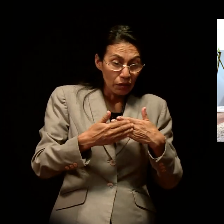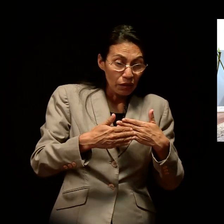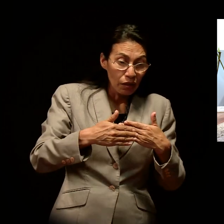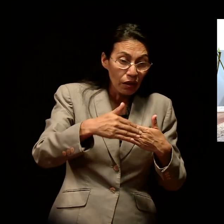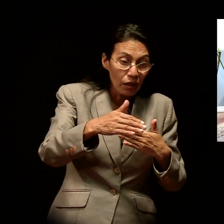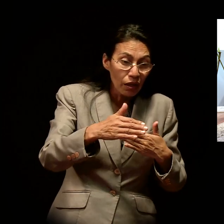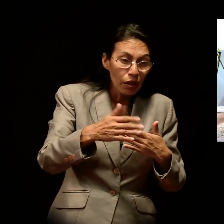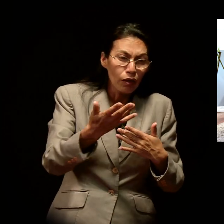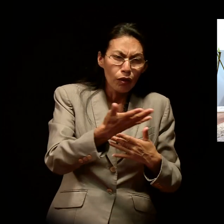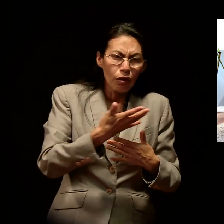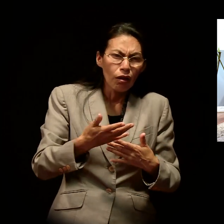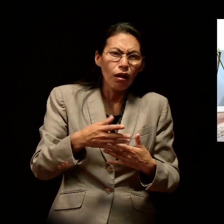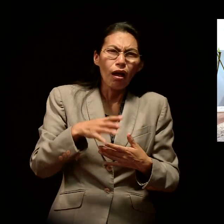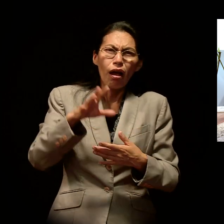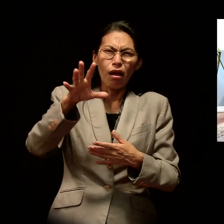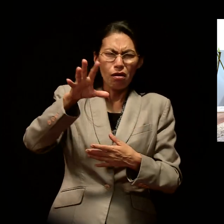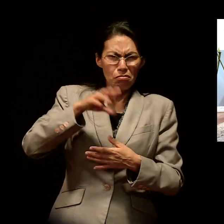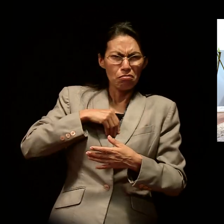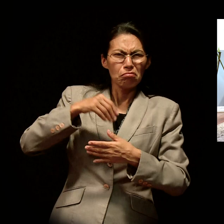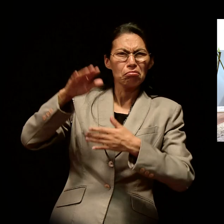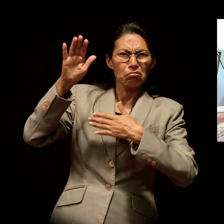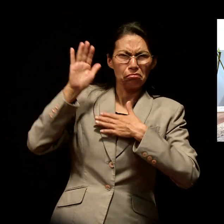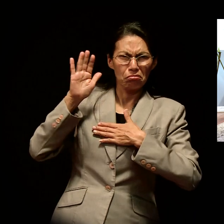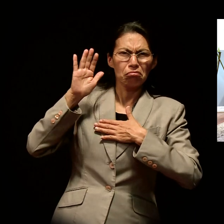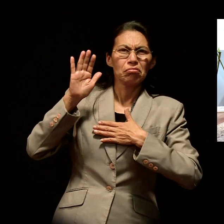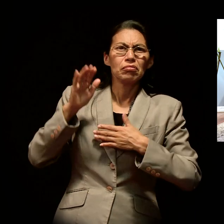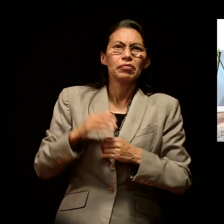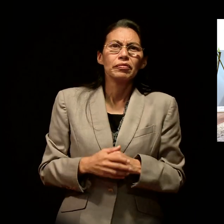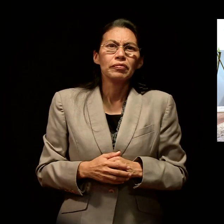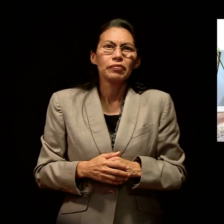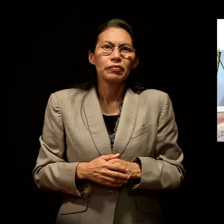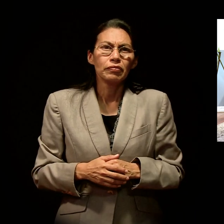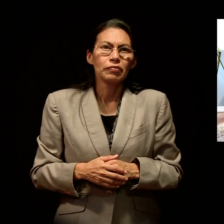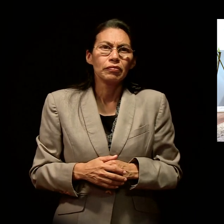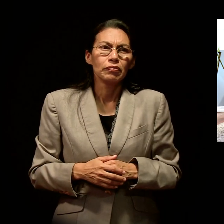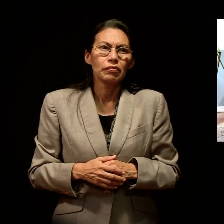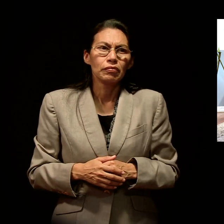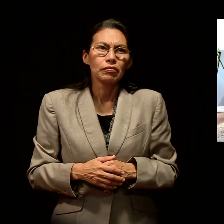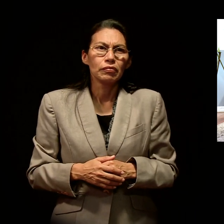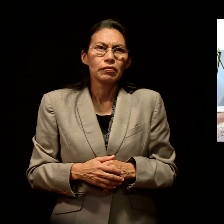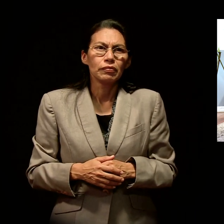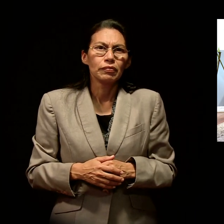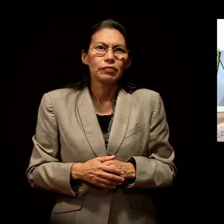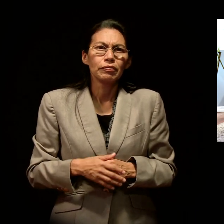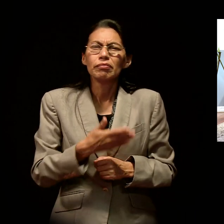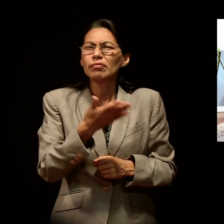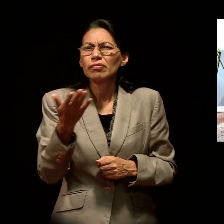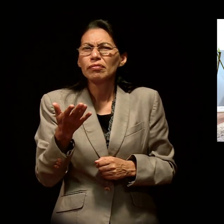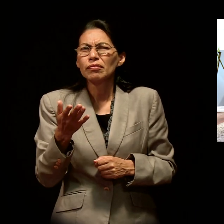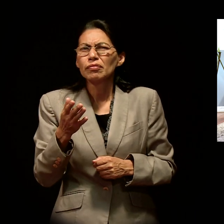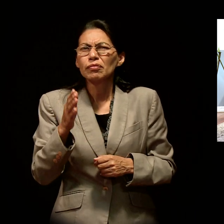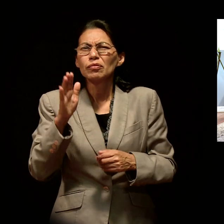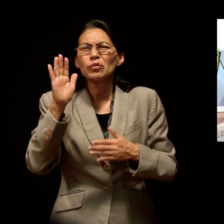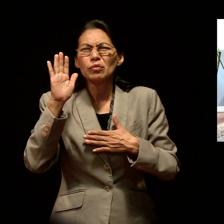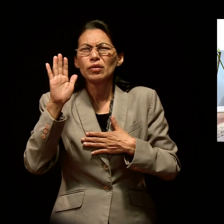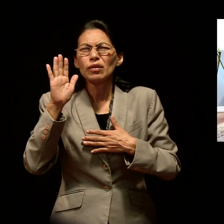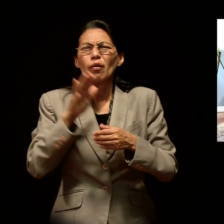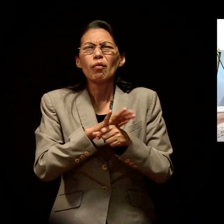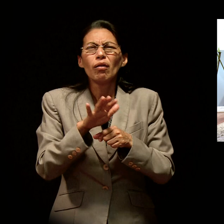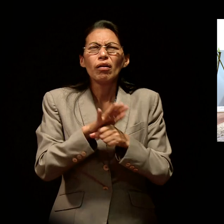quisiera compartir con todo el auditorio para que durante esta semana pudiéramos hacer propia esta promesa y